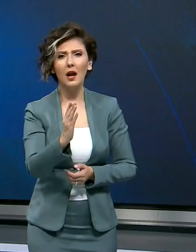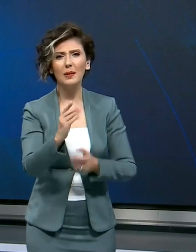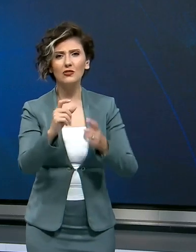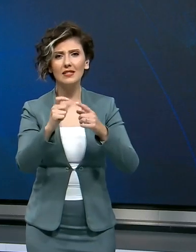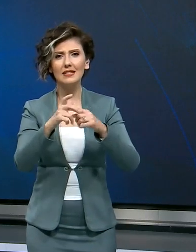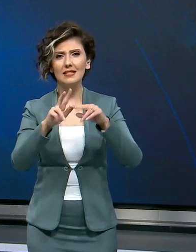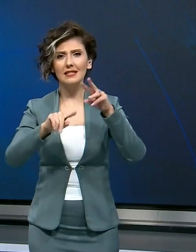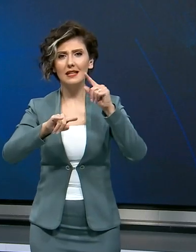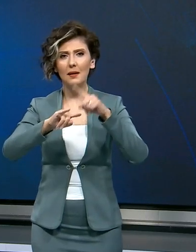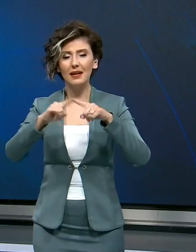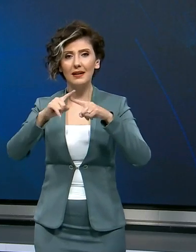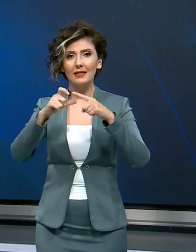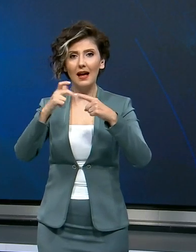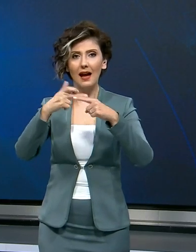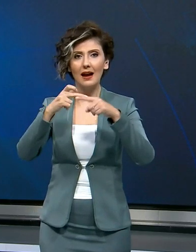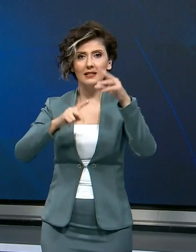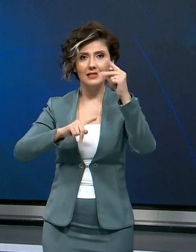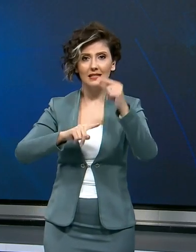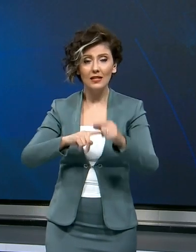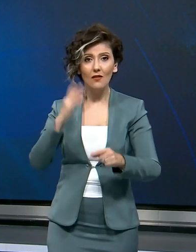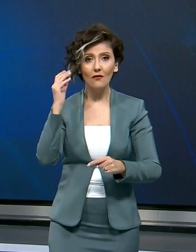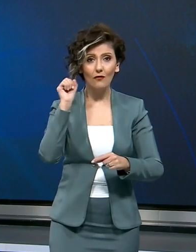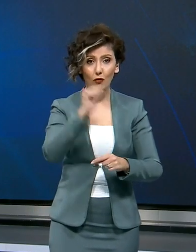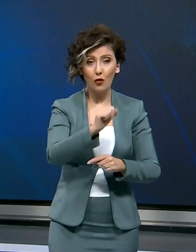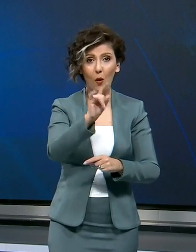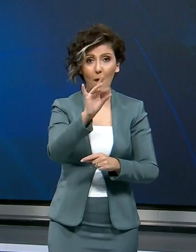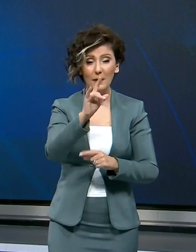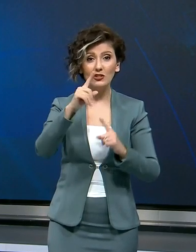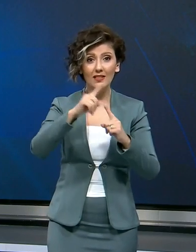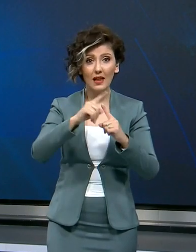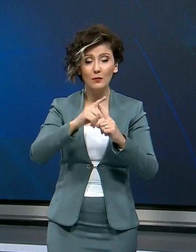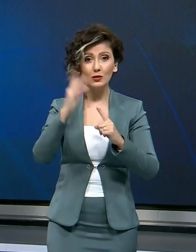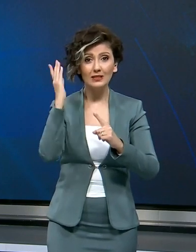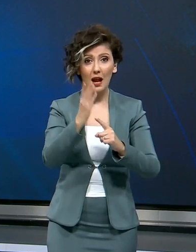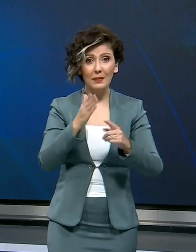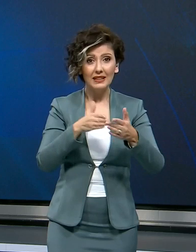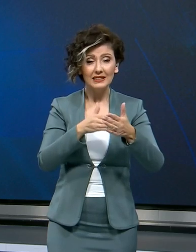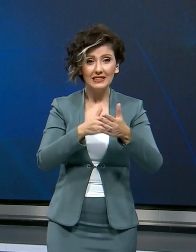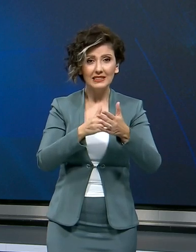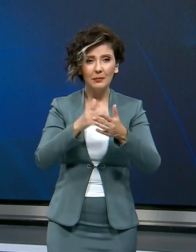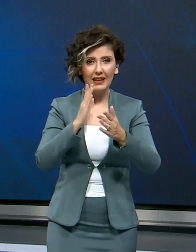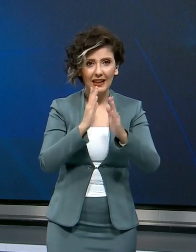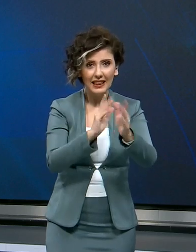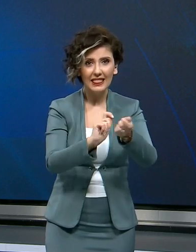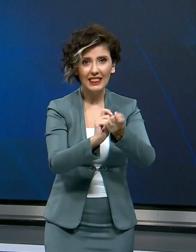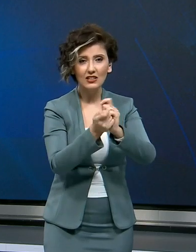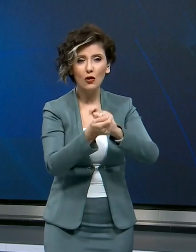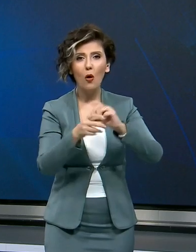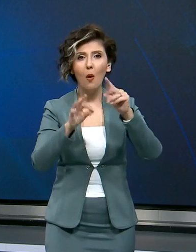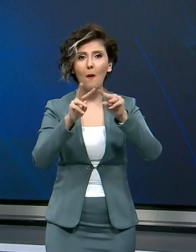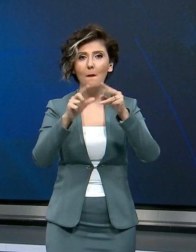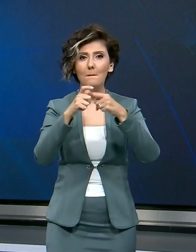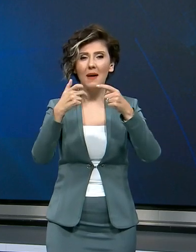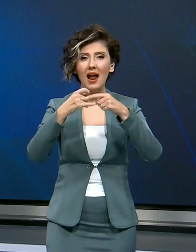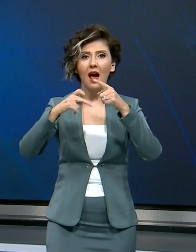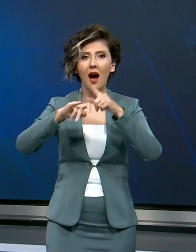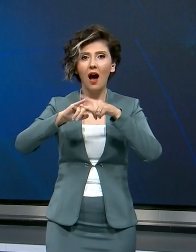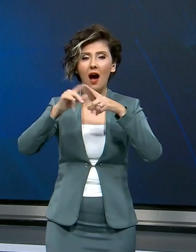Darbeci Semih Terzi'yi vurarak 15 Temmuz darbe girişiminin seyrini değiştiren Ömer Halis Demir'in şehit edilmesine